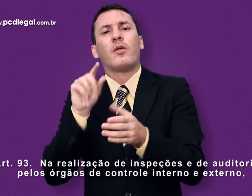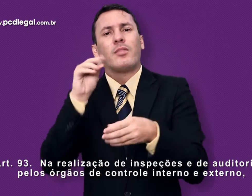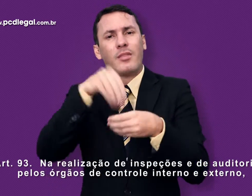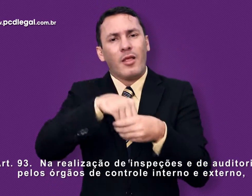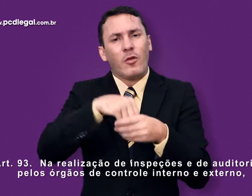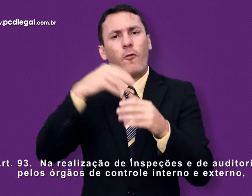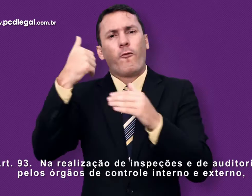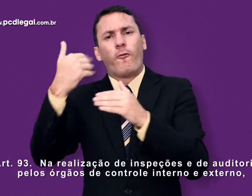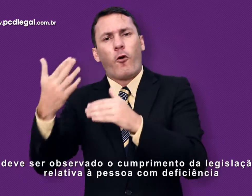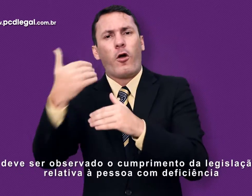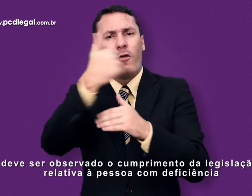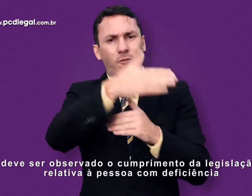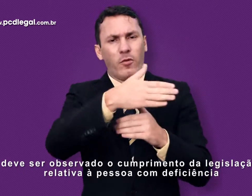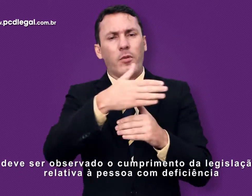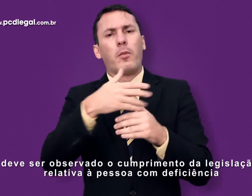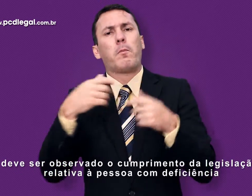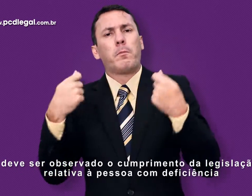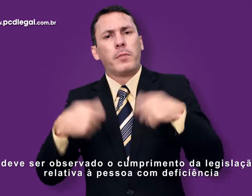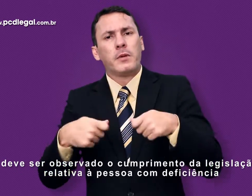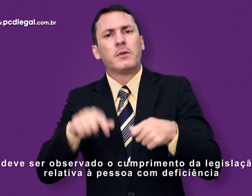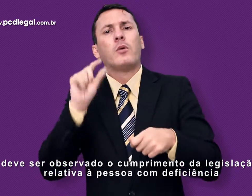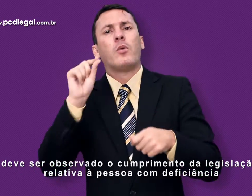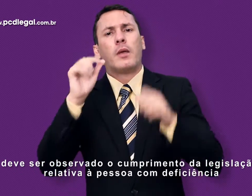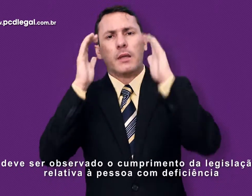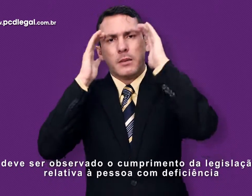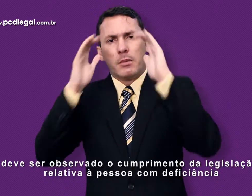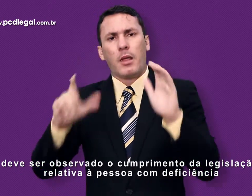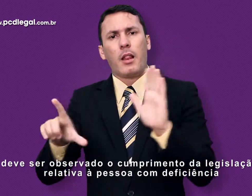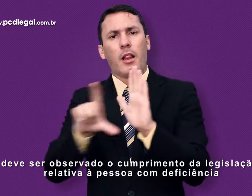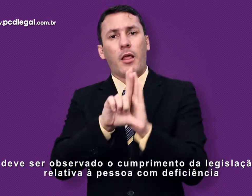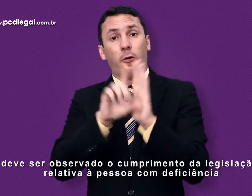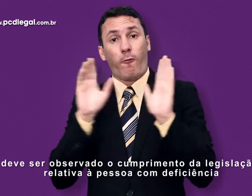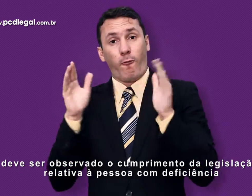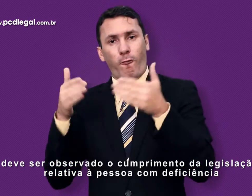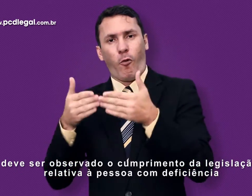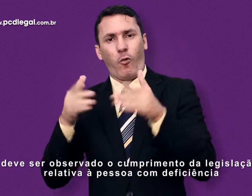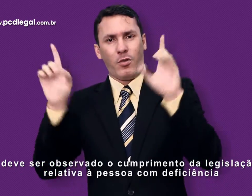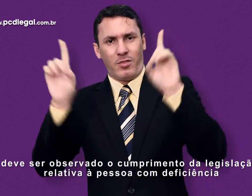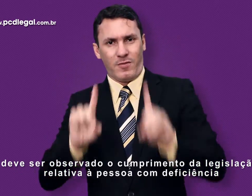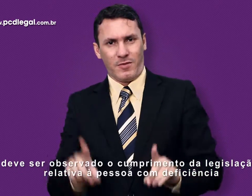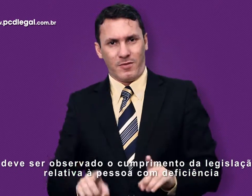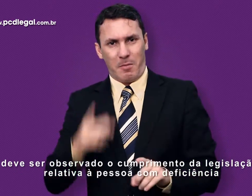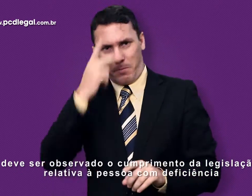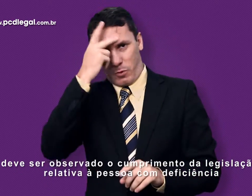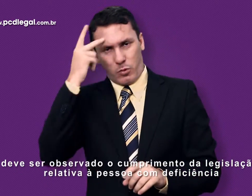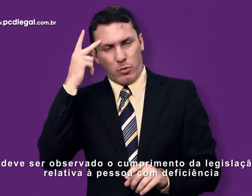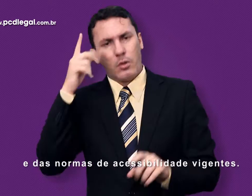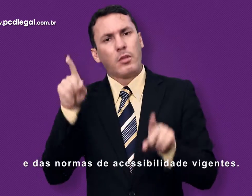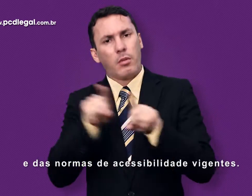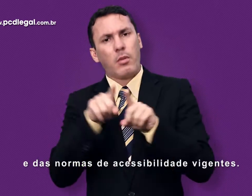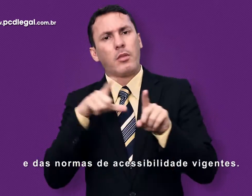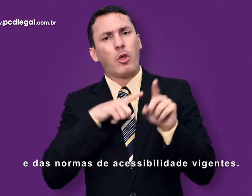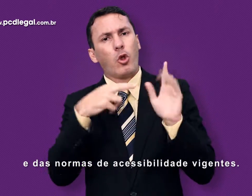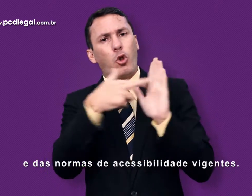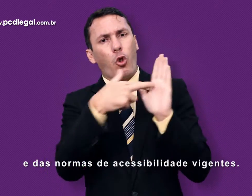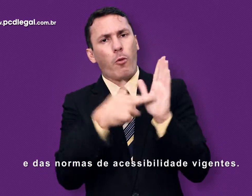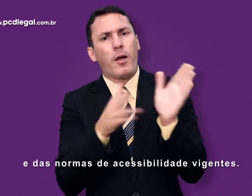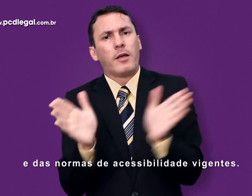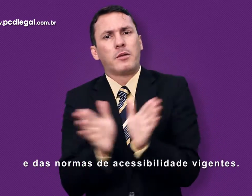interno e externo, deve ser observado o cumprimento da legislação relativa à pessoa com deficiência e das normas de